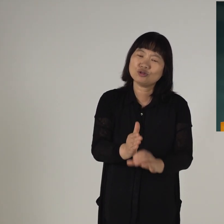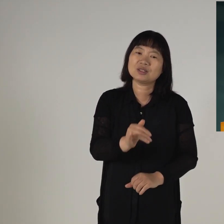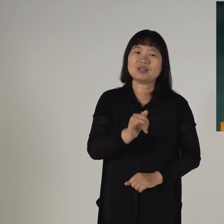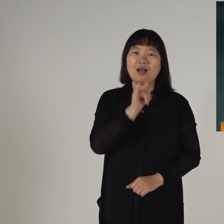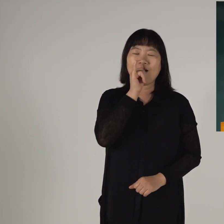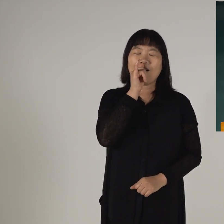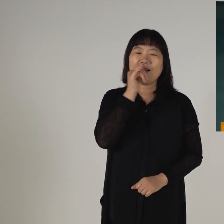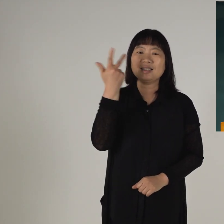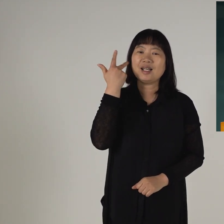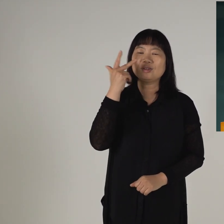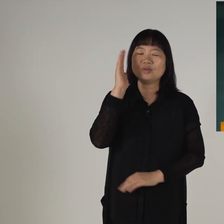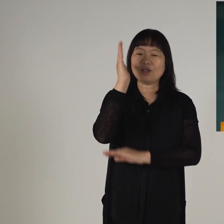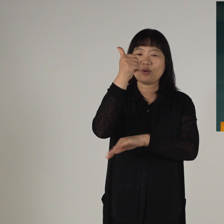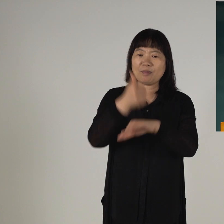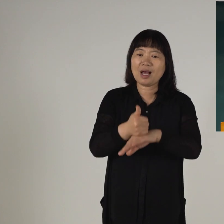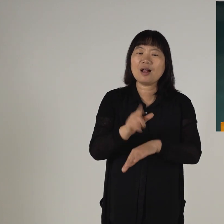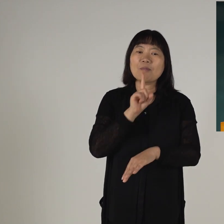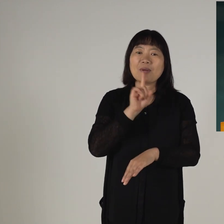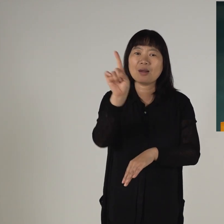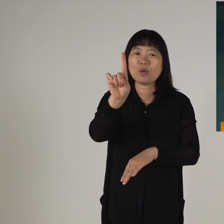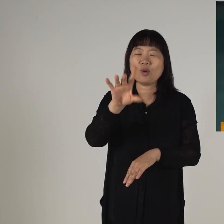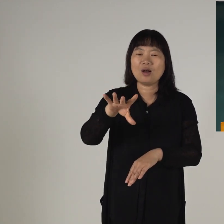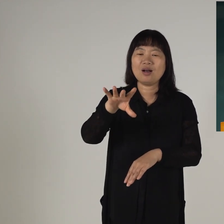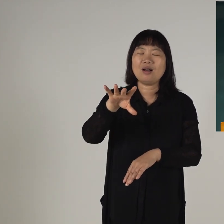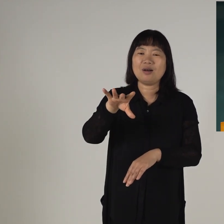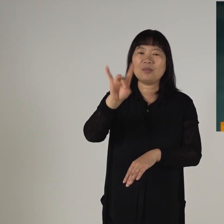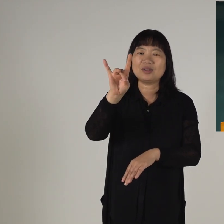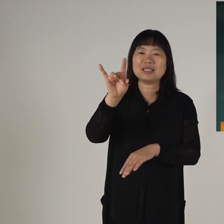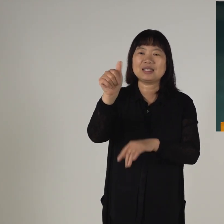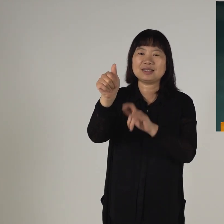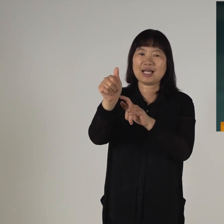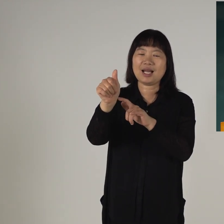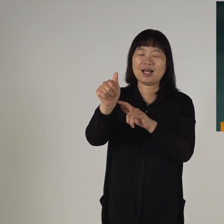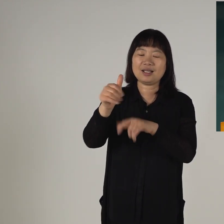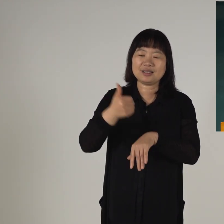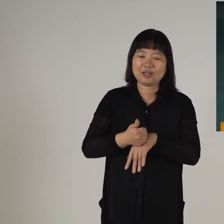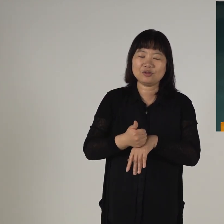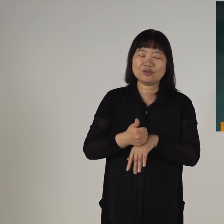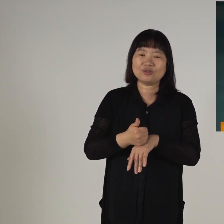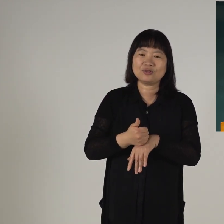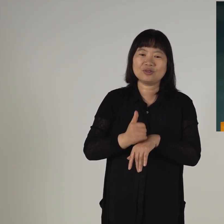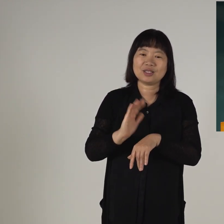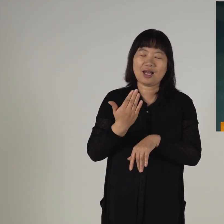지난주 설교 결말이 뭐였습니까? 먼저 된 자가 나중되고 나중된 자가 먼저 된다.